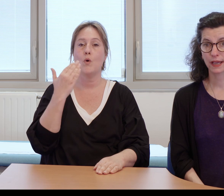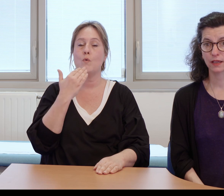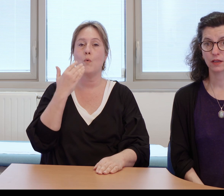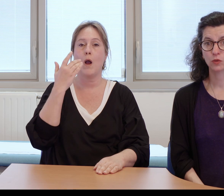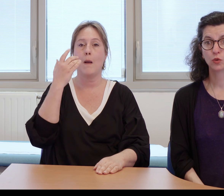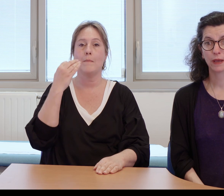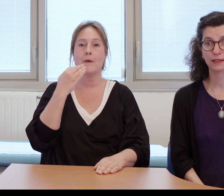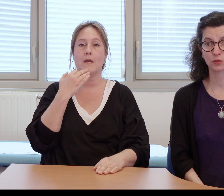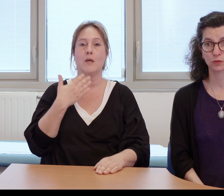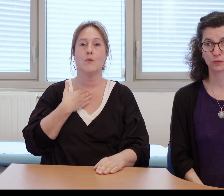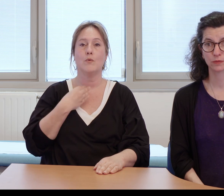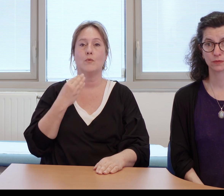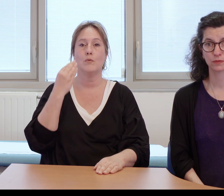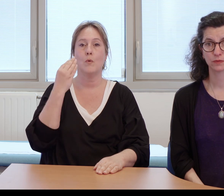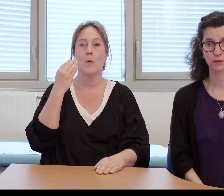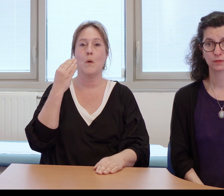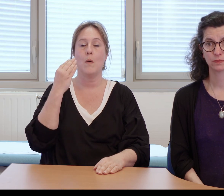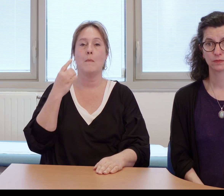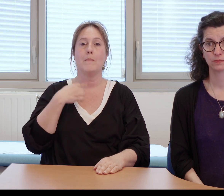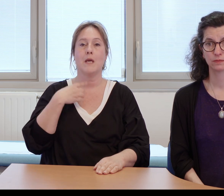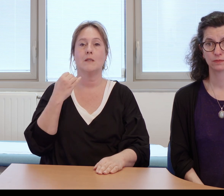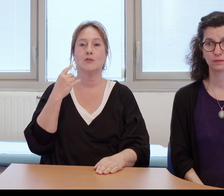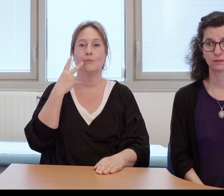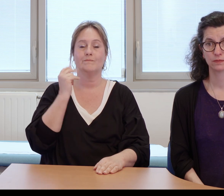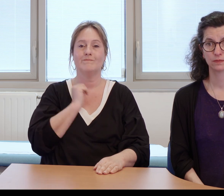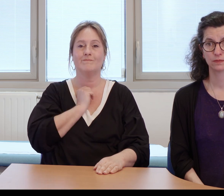ou après une opération.